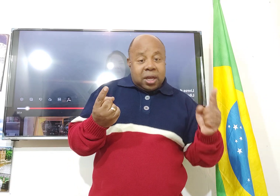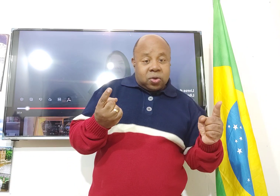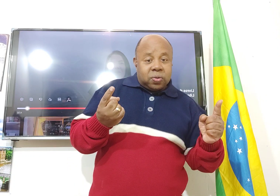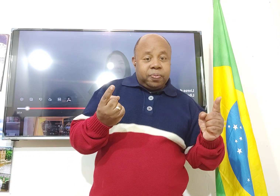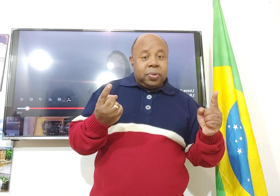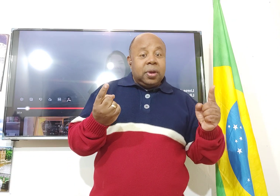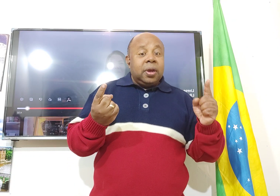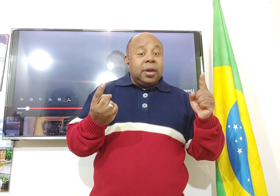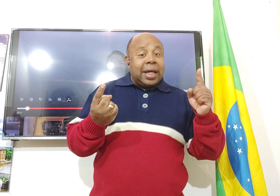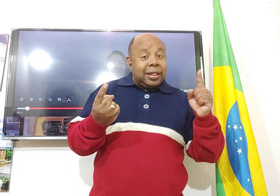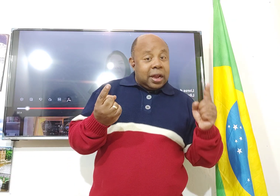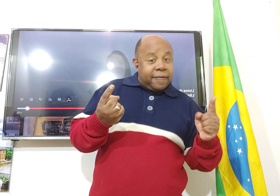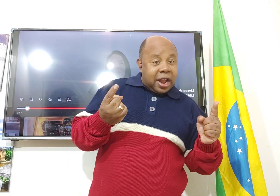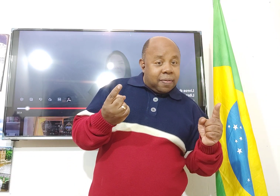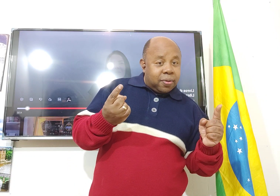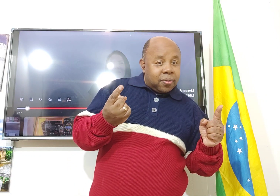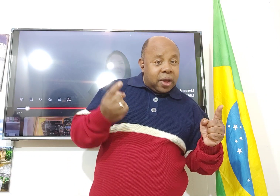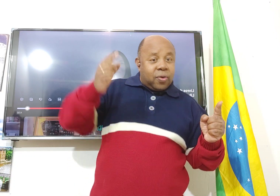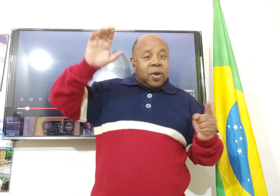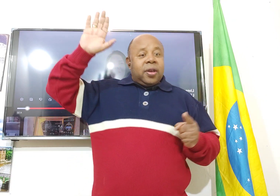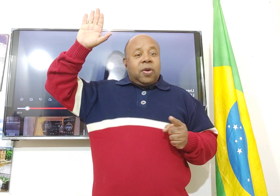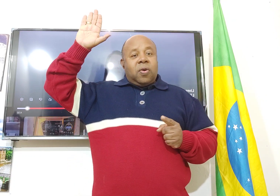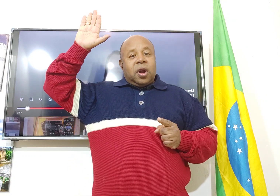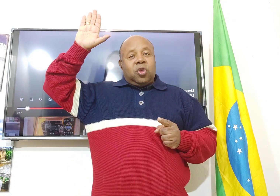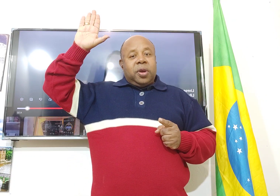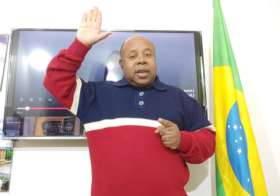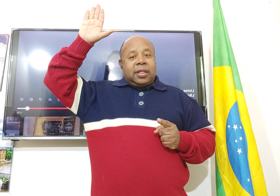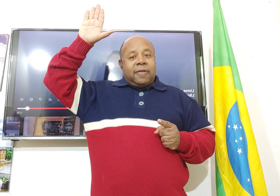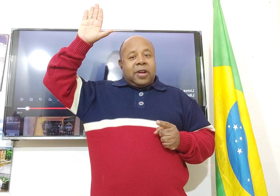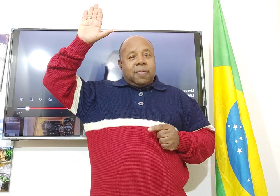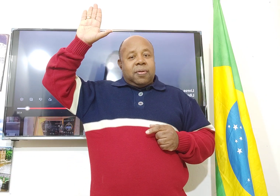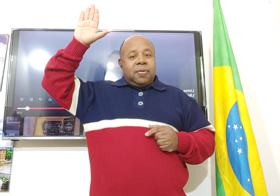nascimento. Nascer é verbo. Quem concorda comigo que nascer é verbo?